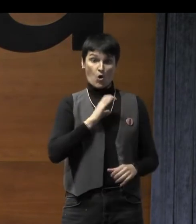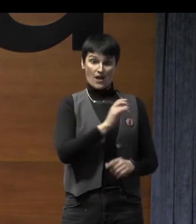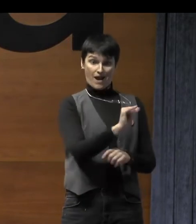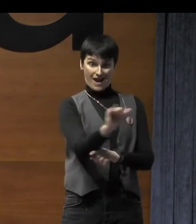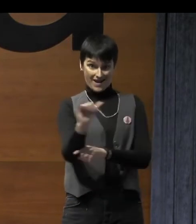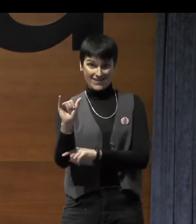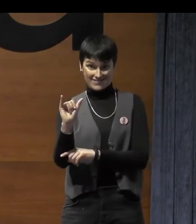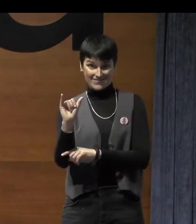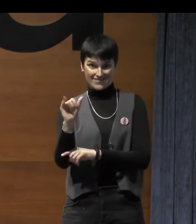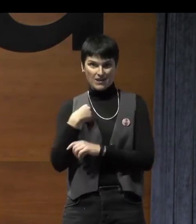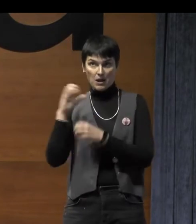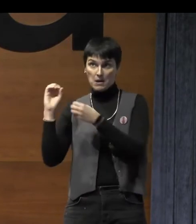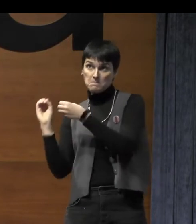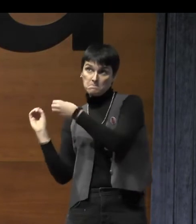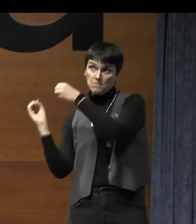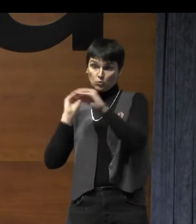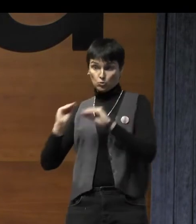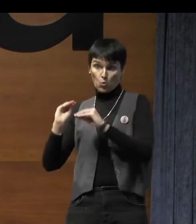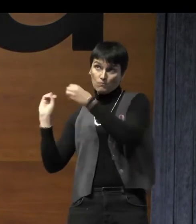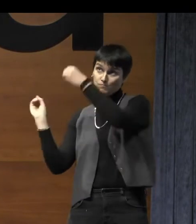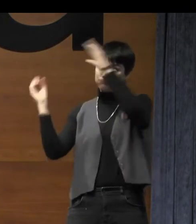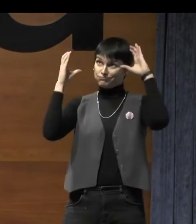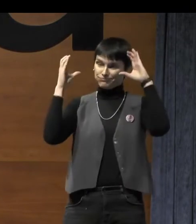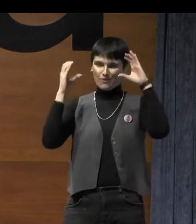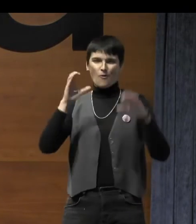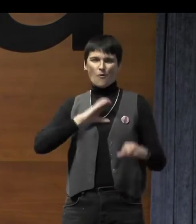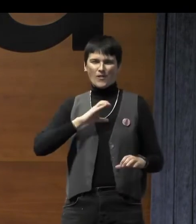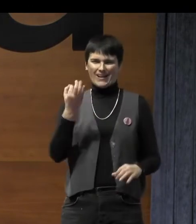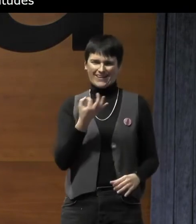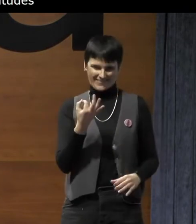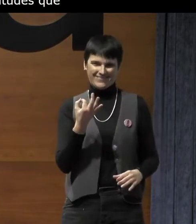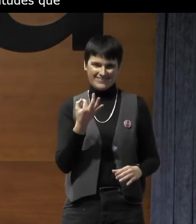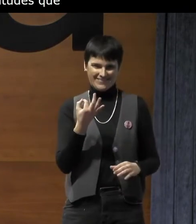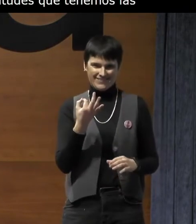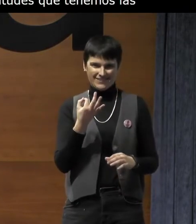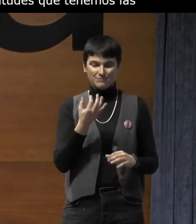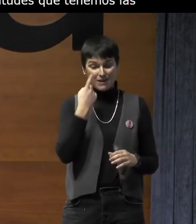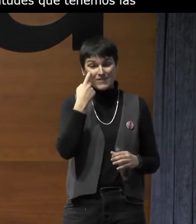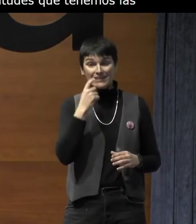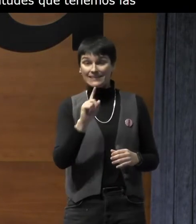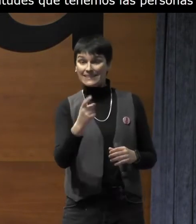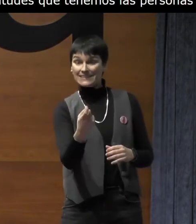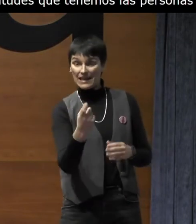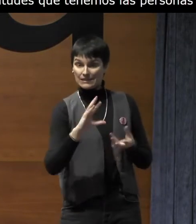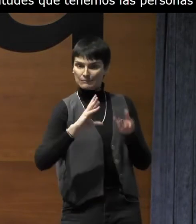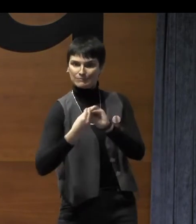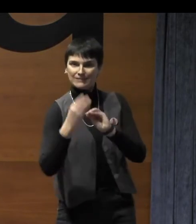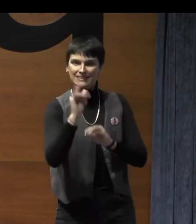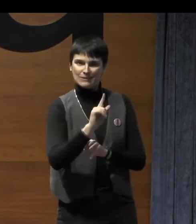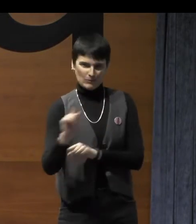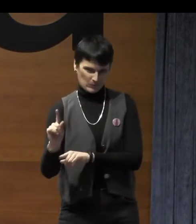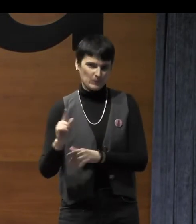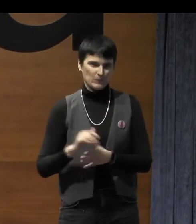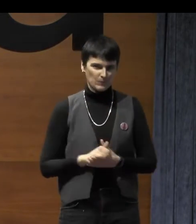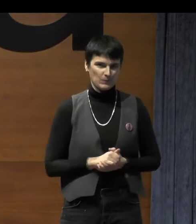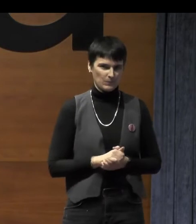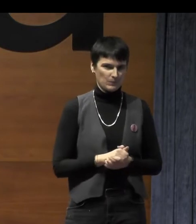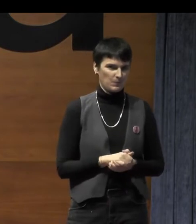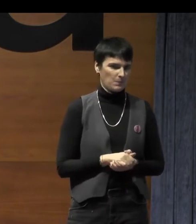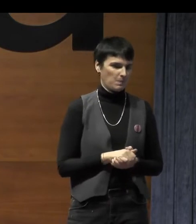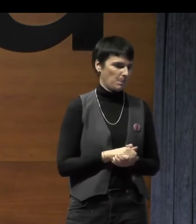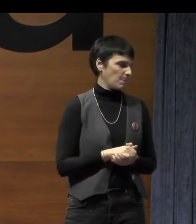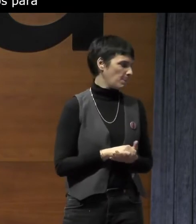codas cuando participamos en cursos para aprender nuestra lengua de herencia, y la tercera es acerca de